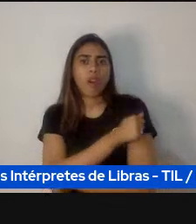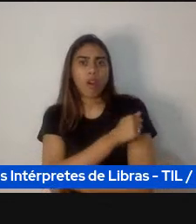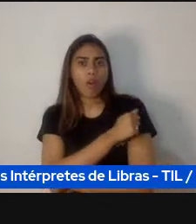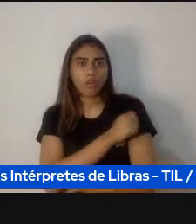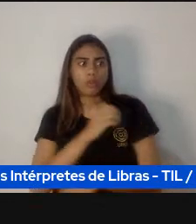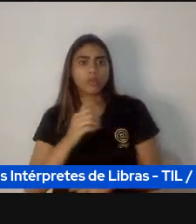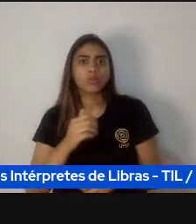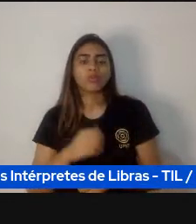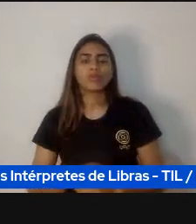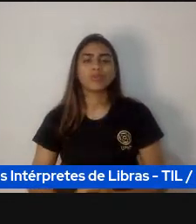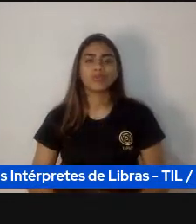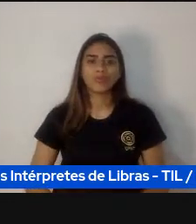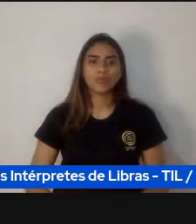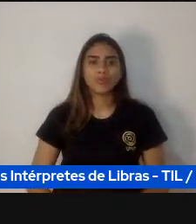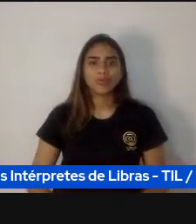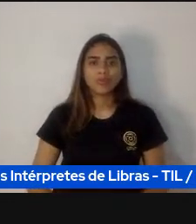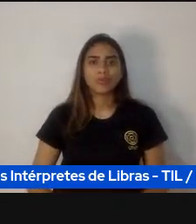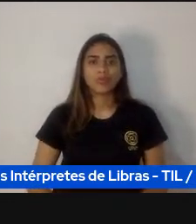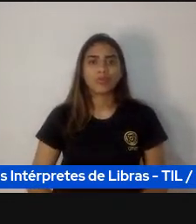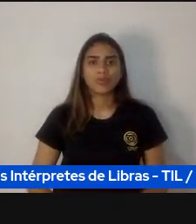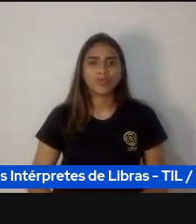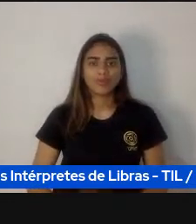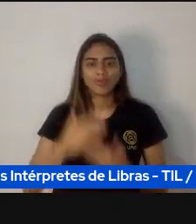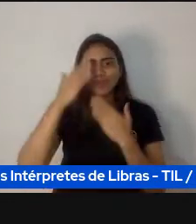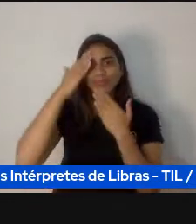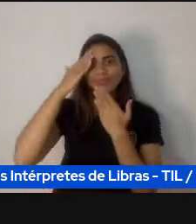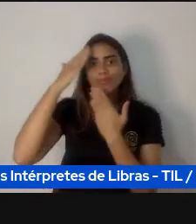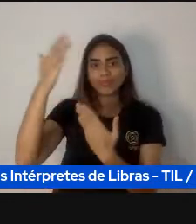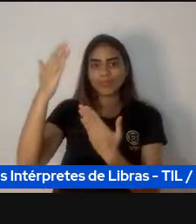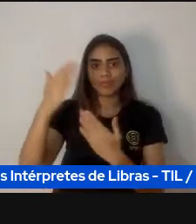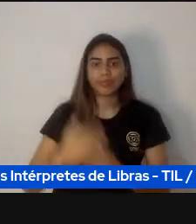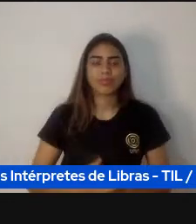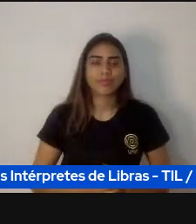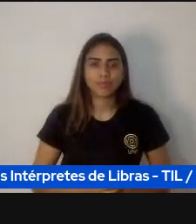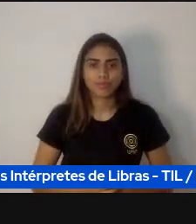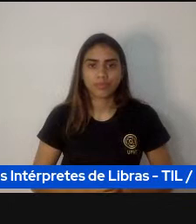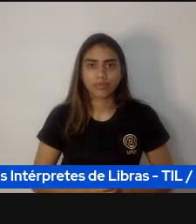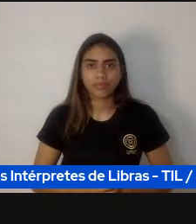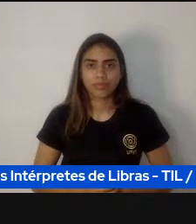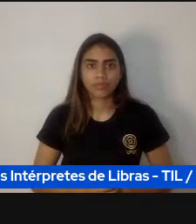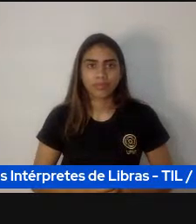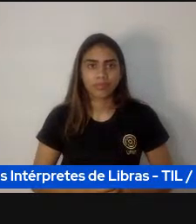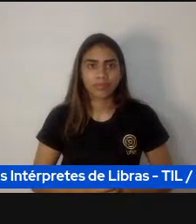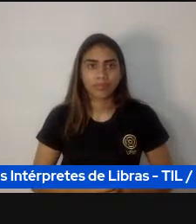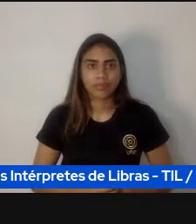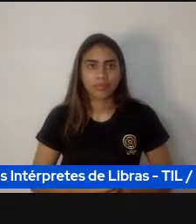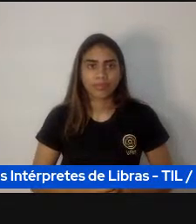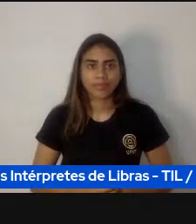Nossa.